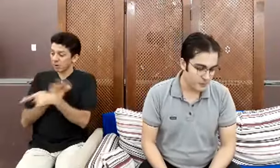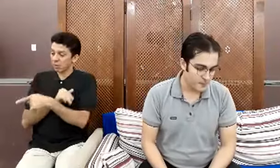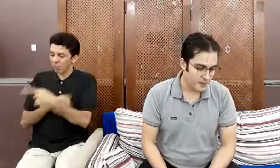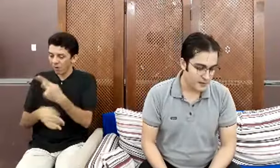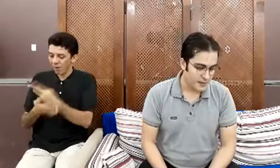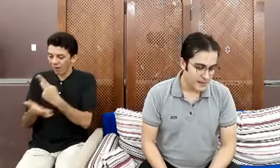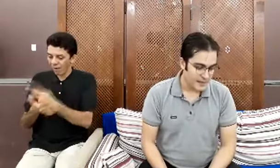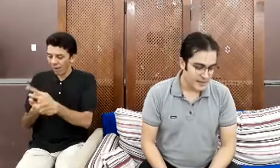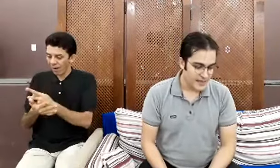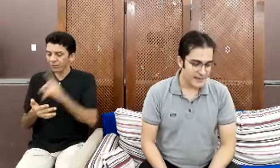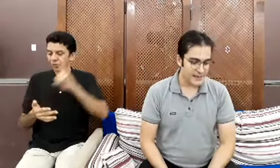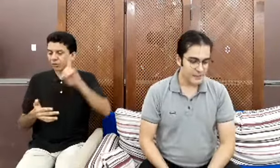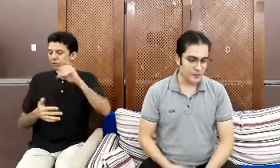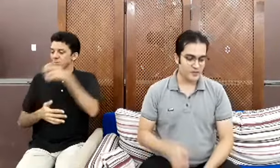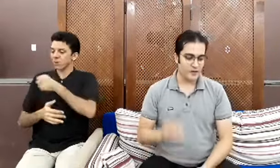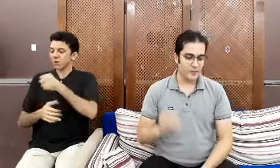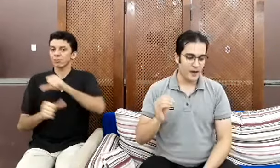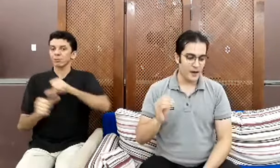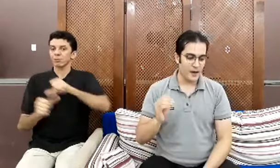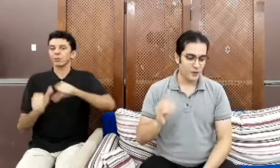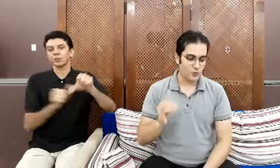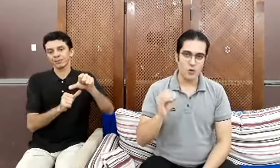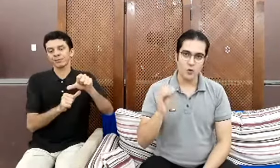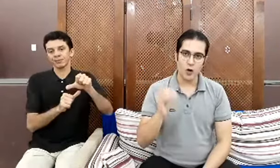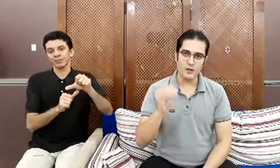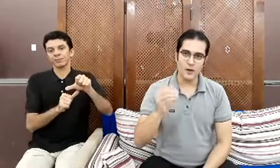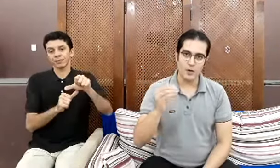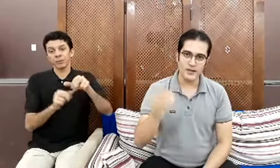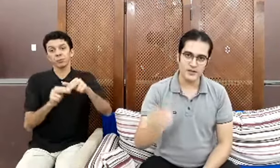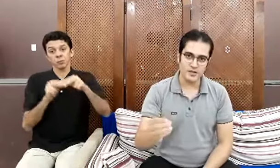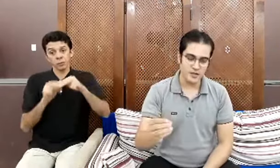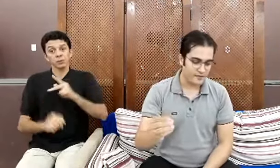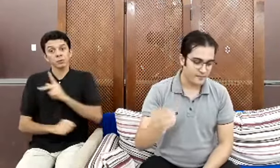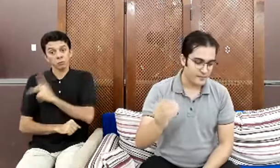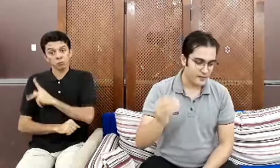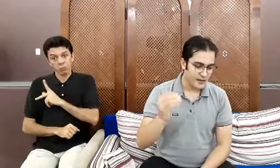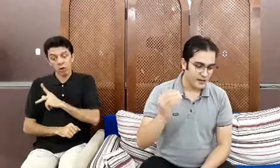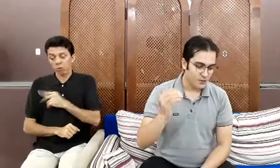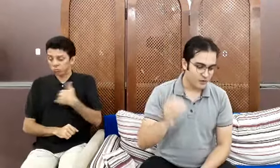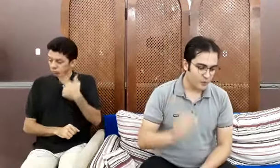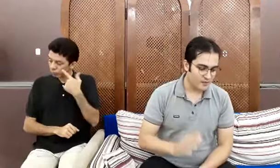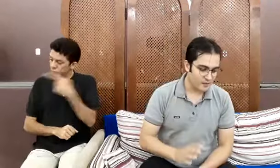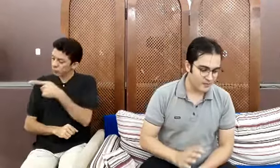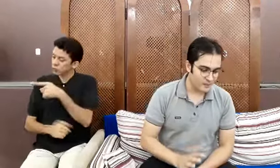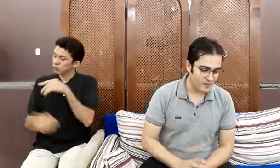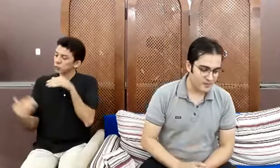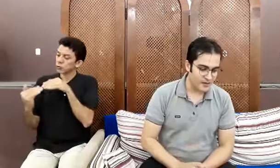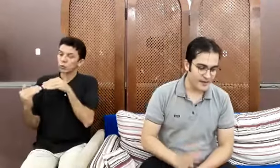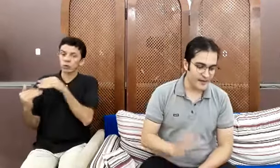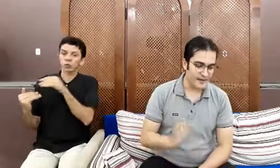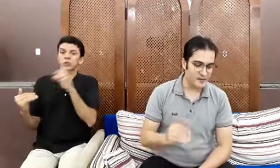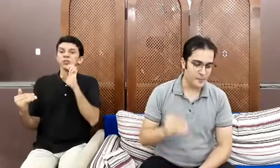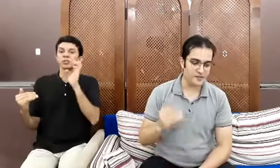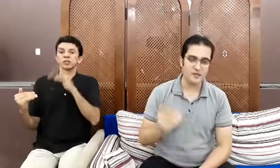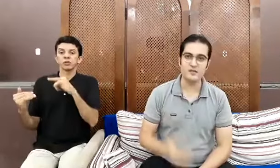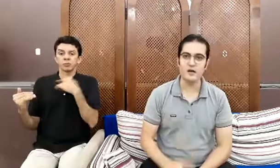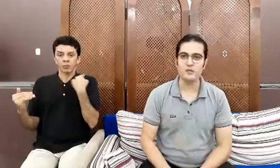corrupção. E aí, depois que Paulo ele concorda com a morte de Estevão, nós começamos a perceber que a